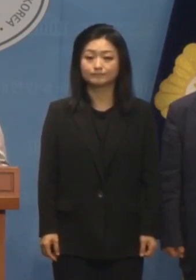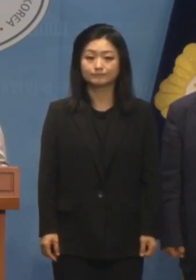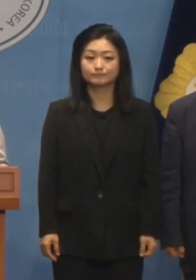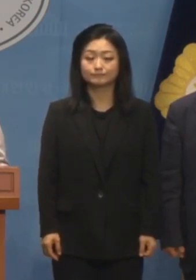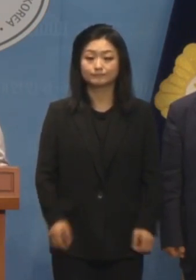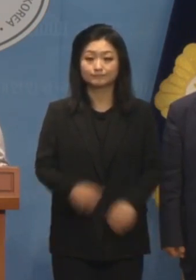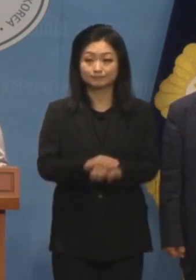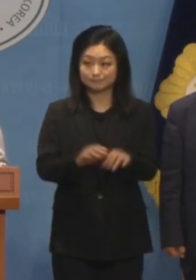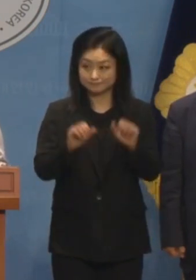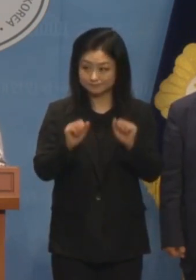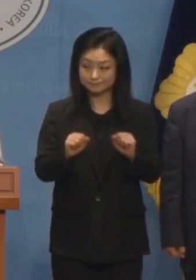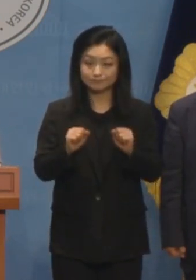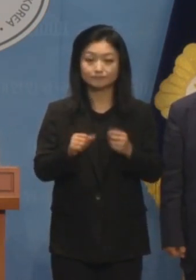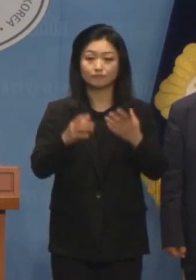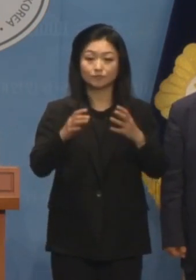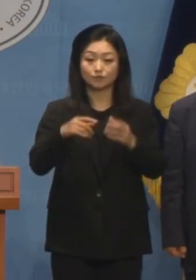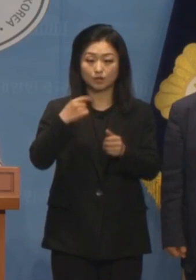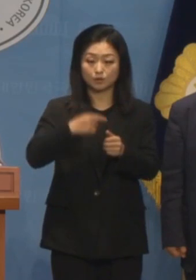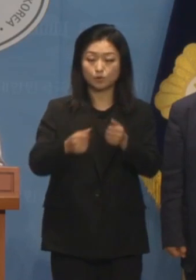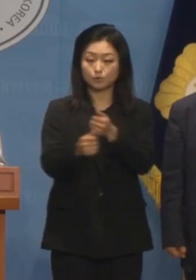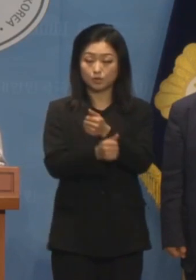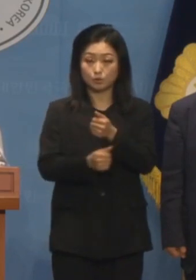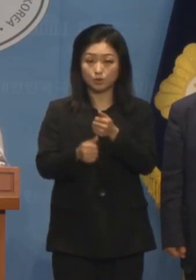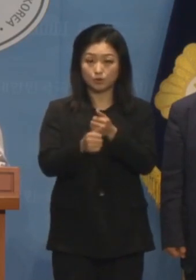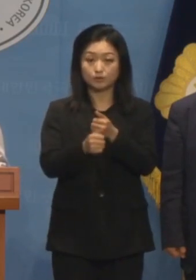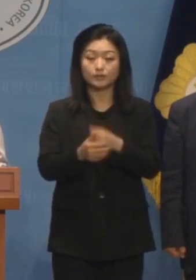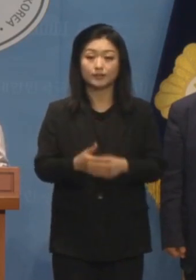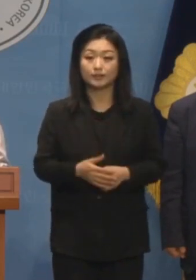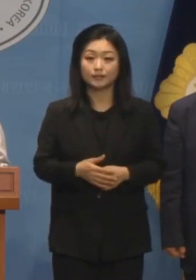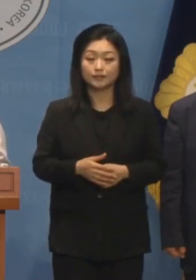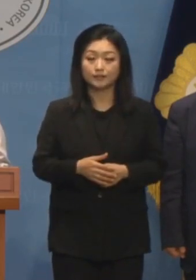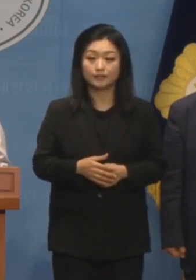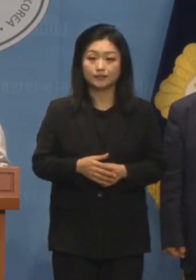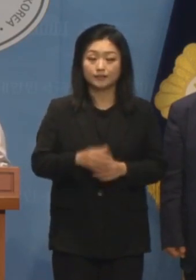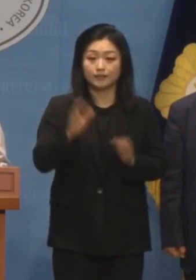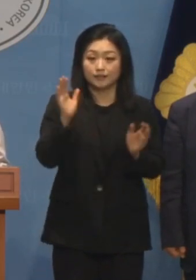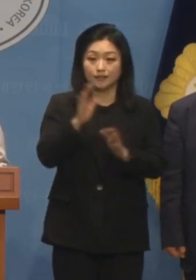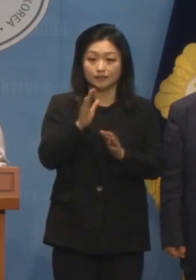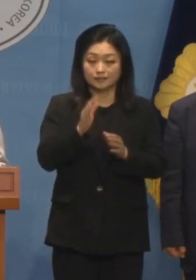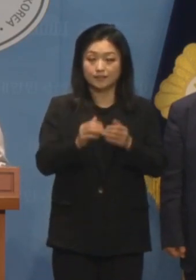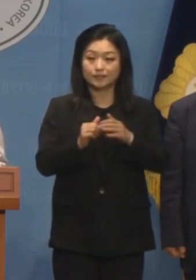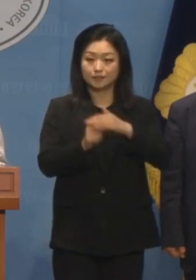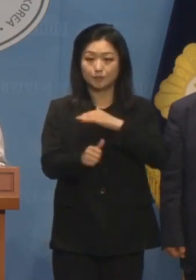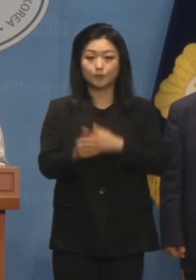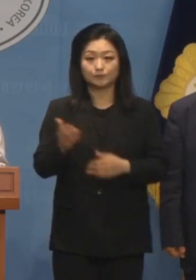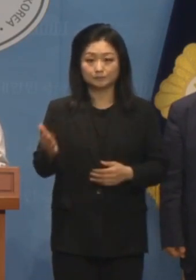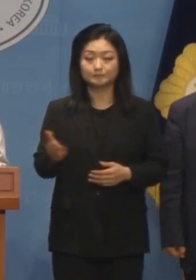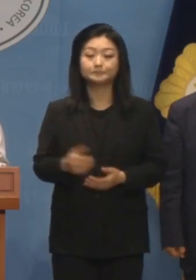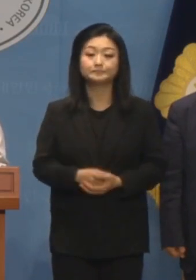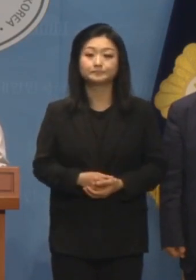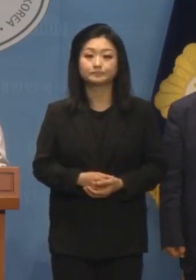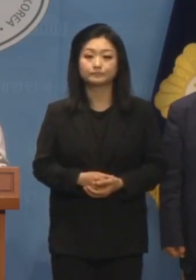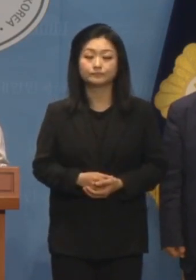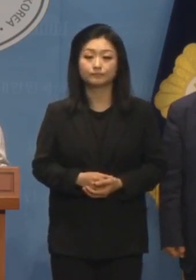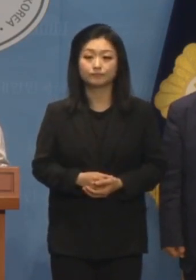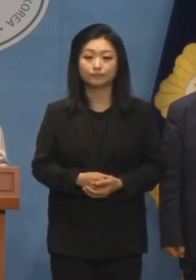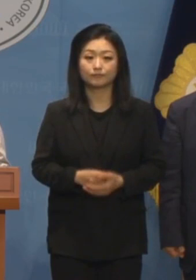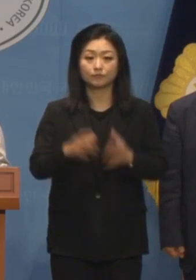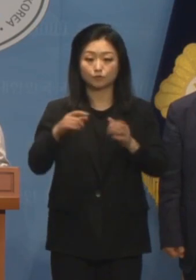네, 안녕하세요. 저는 국가교육위원회에서 비상임으로 활동하고 있는 이민지라고 합니다.